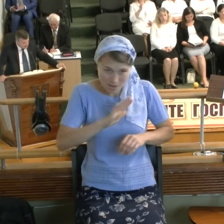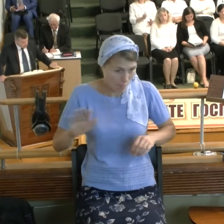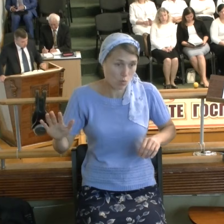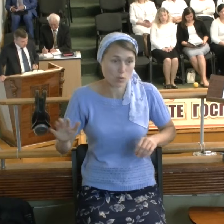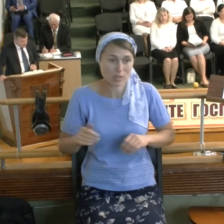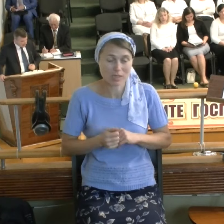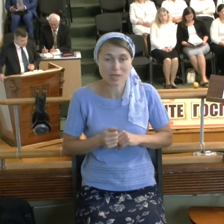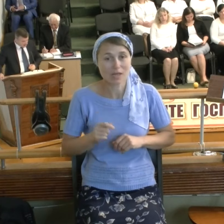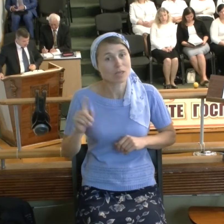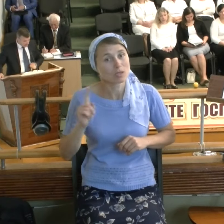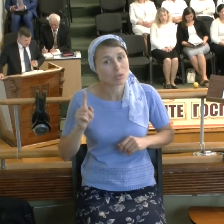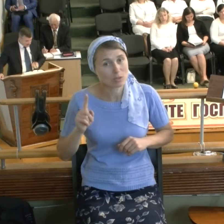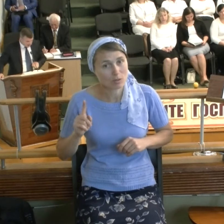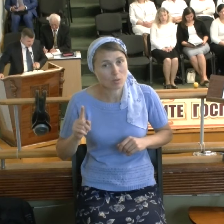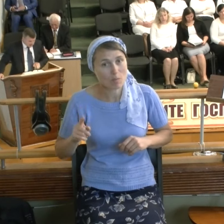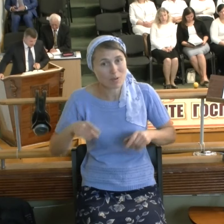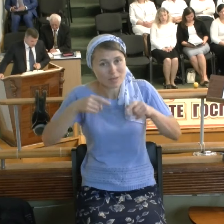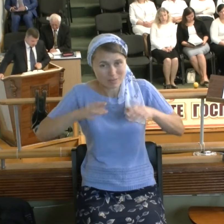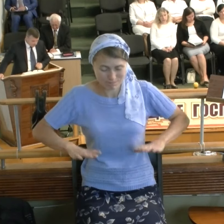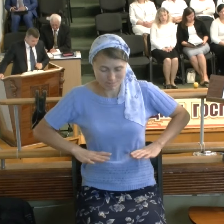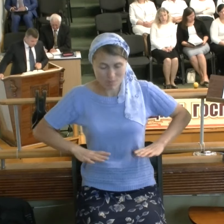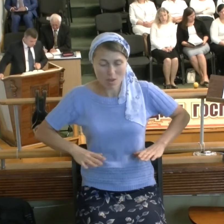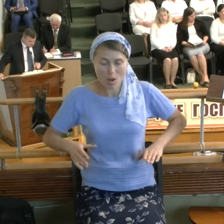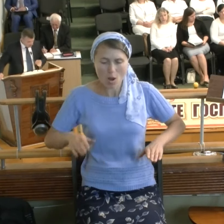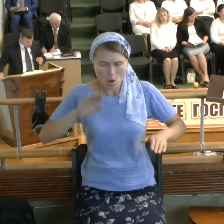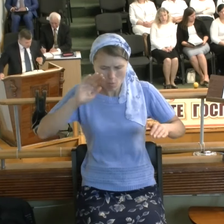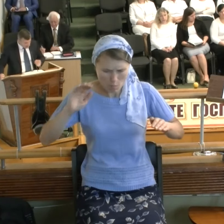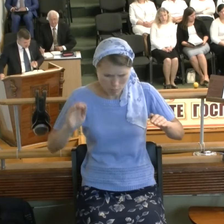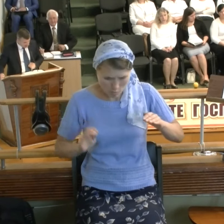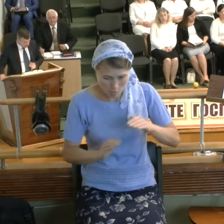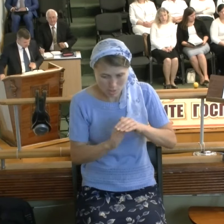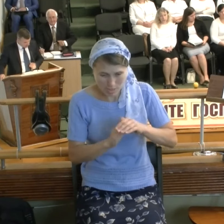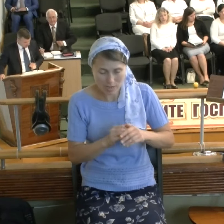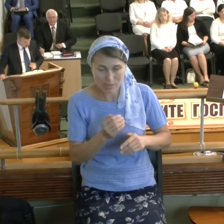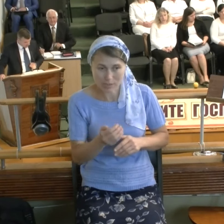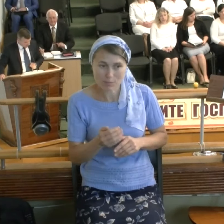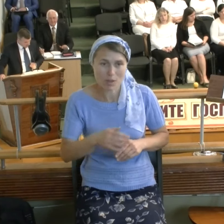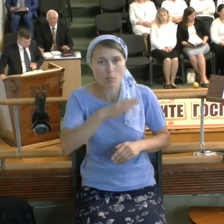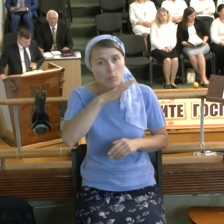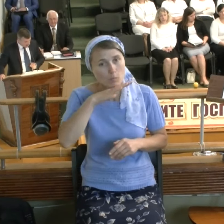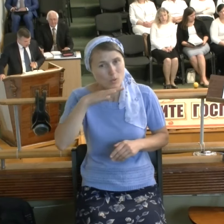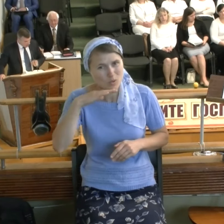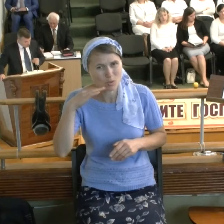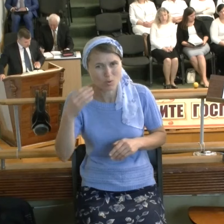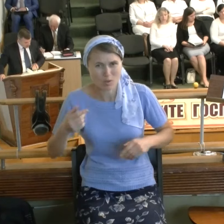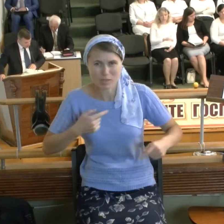удилами, чтобы они покорялись тебе. Много скорби нечестью,